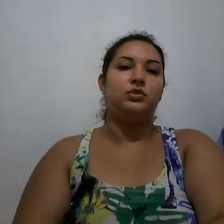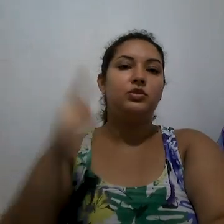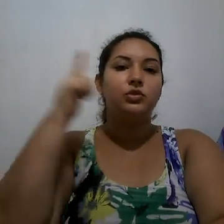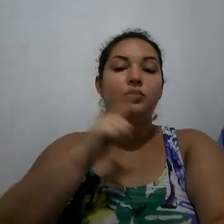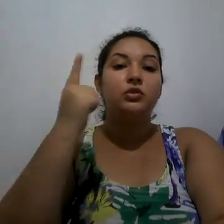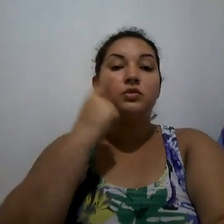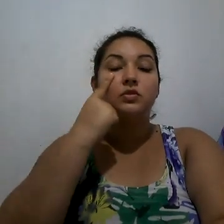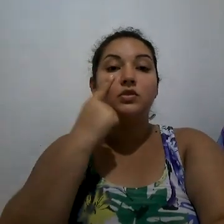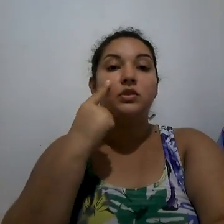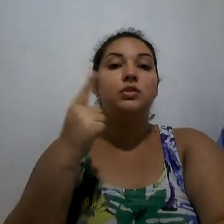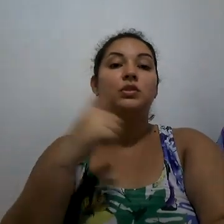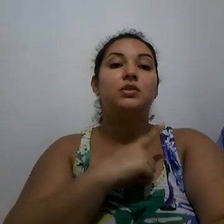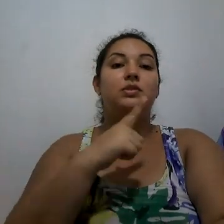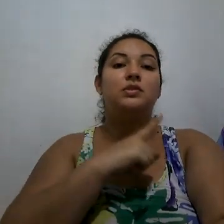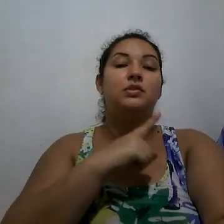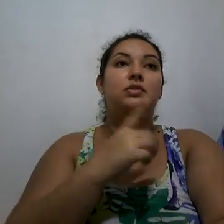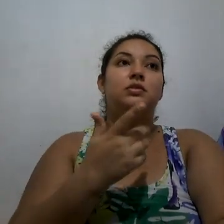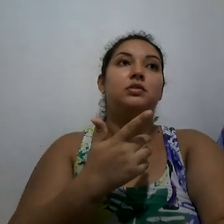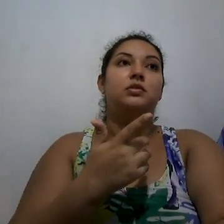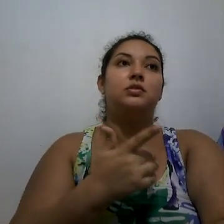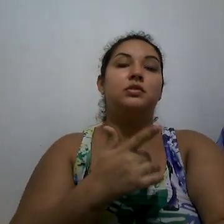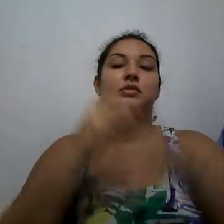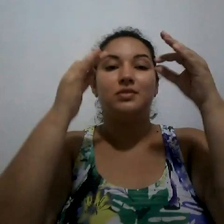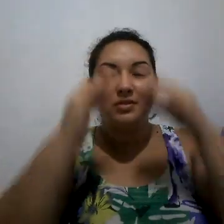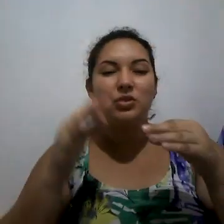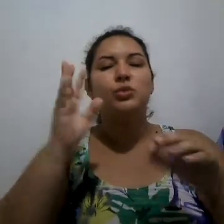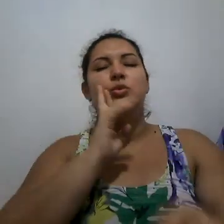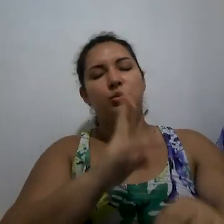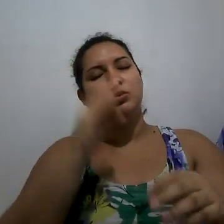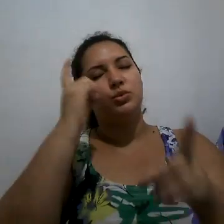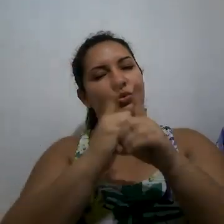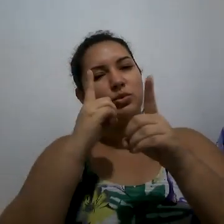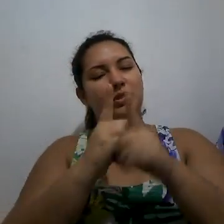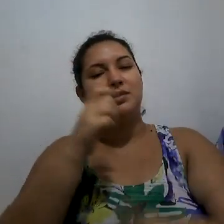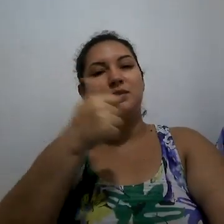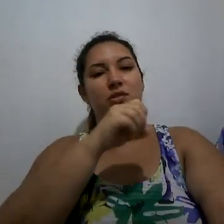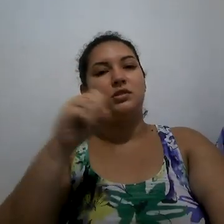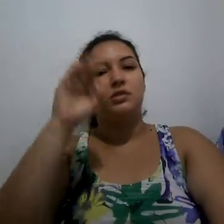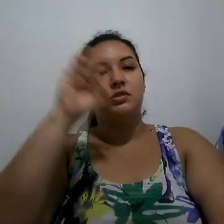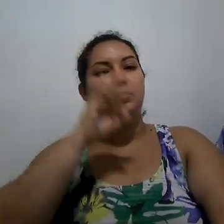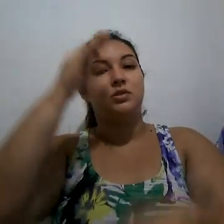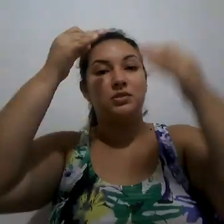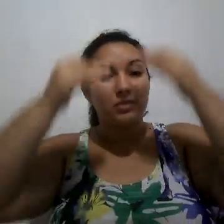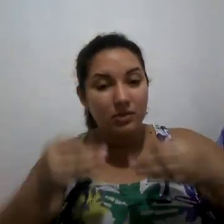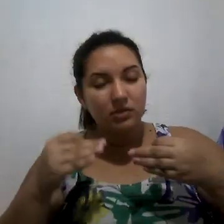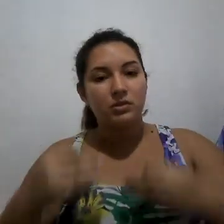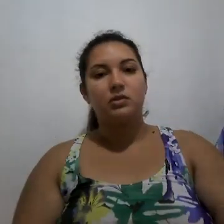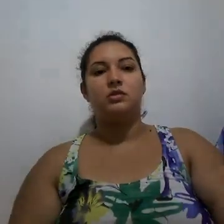assim 100% certa? Não, o resultado que eu achei é 100% certo, é isso. É X, achei 20, é